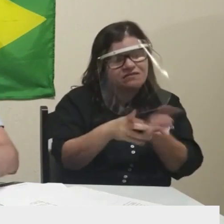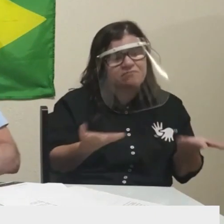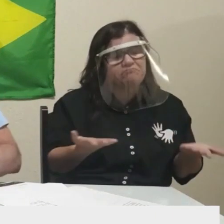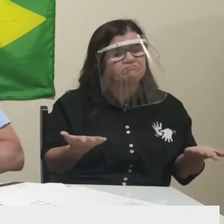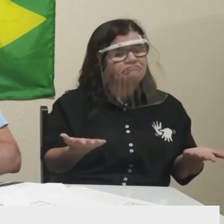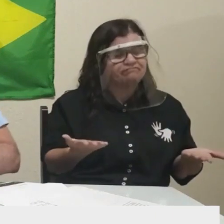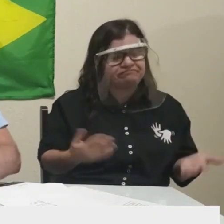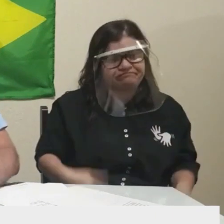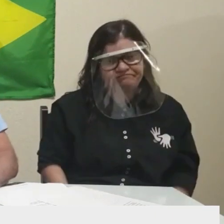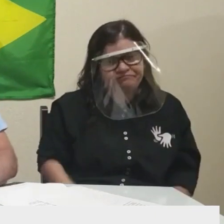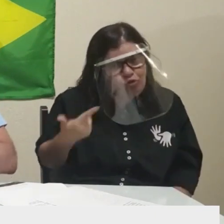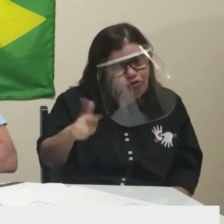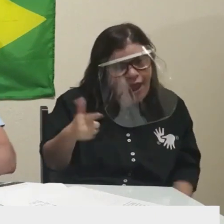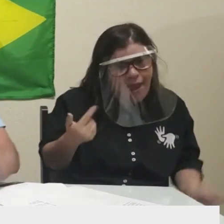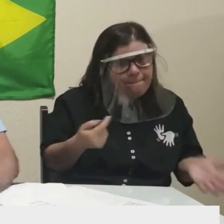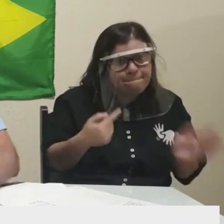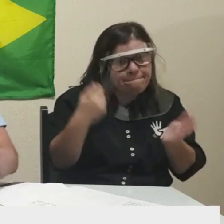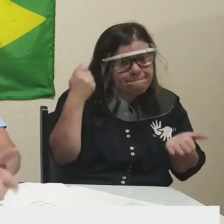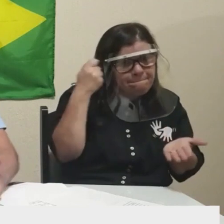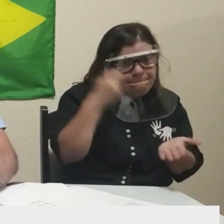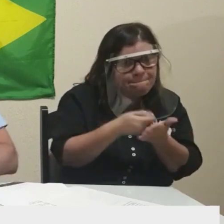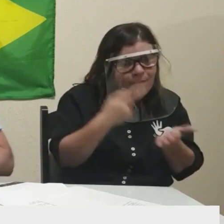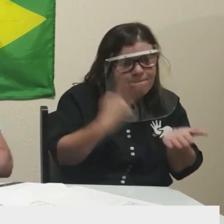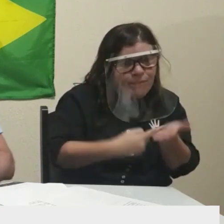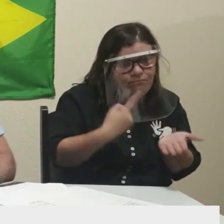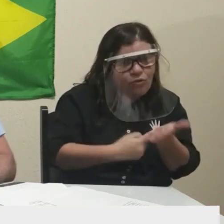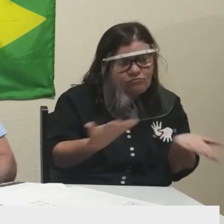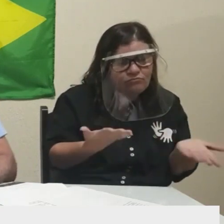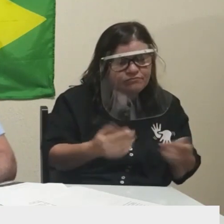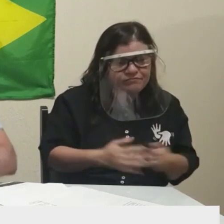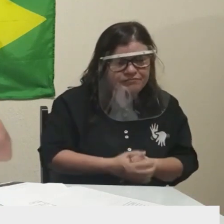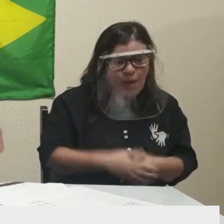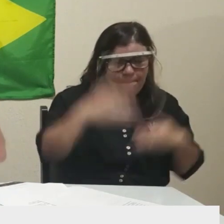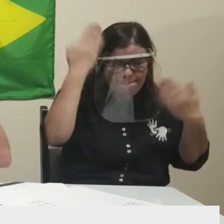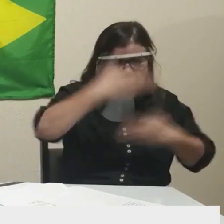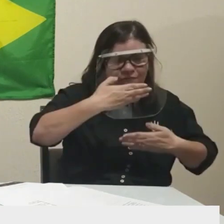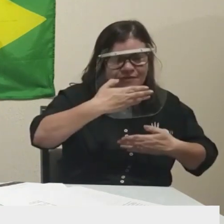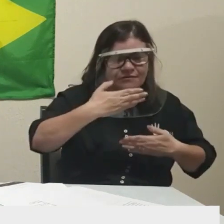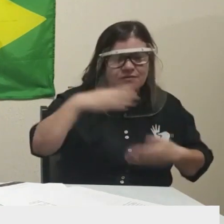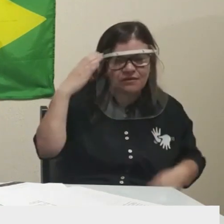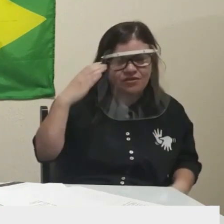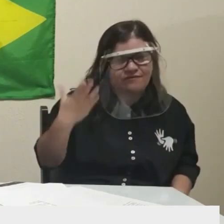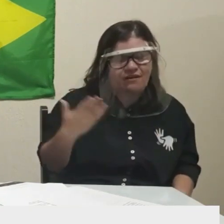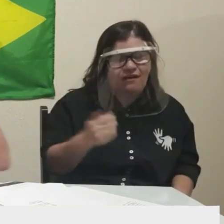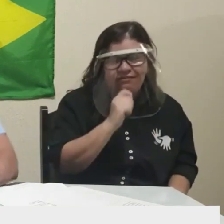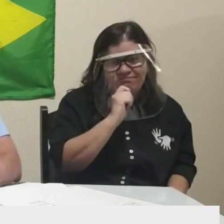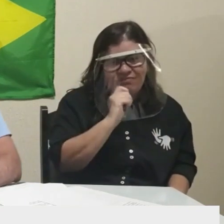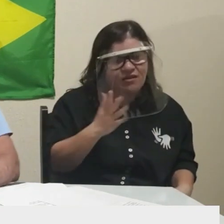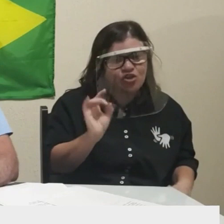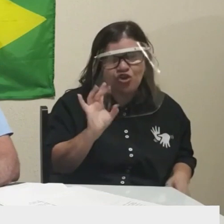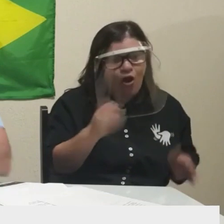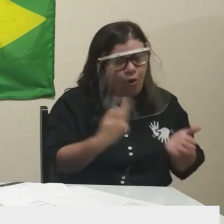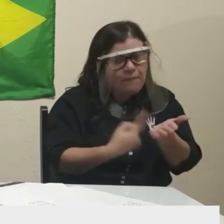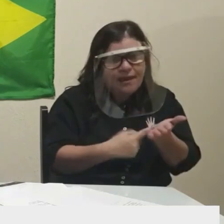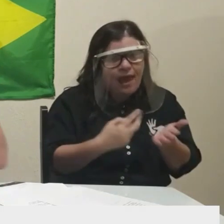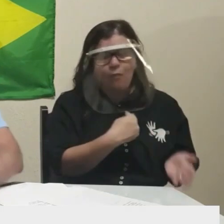outros países, né? Mas não tem aqui no Brasil. Nós temos que ver, nós não podemos ser irresponsáveis de colocar para dentro do corpo de uma pessoa